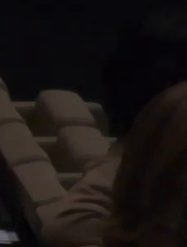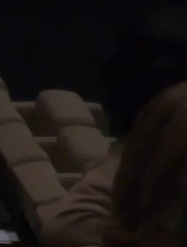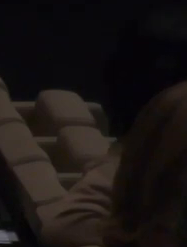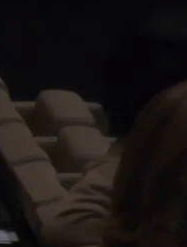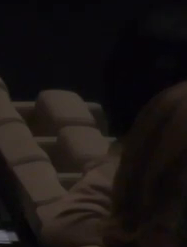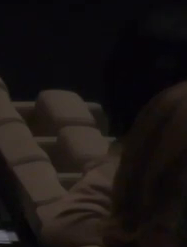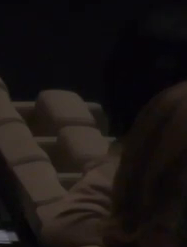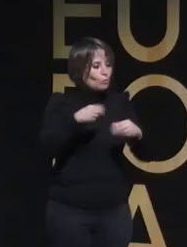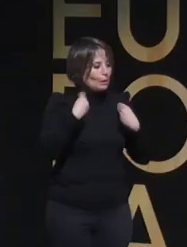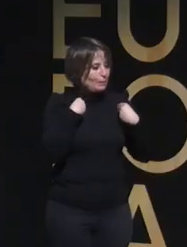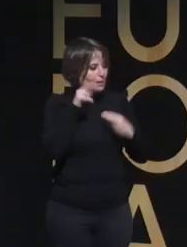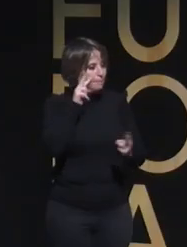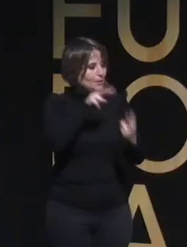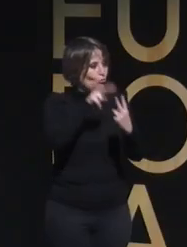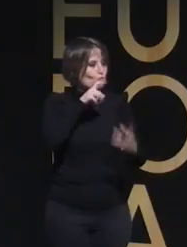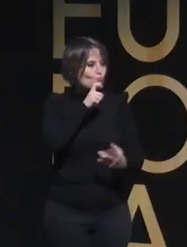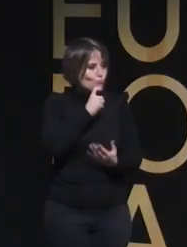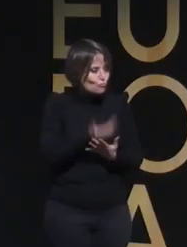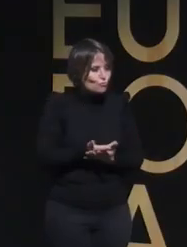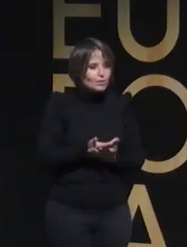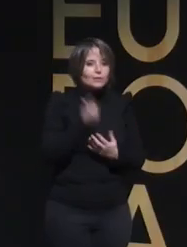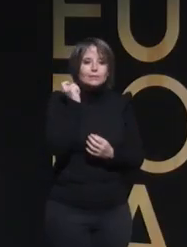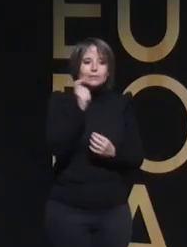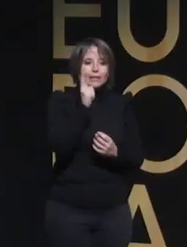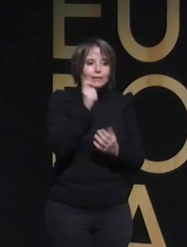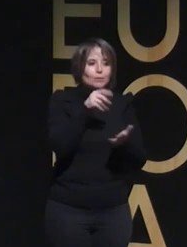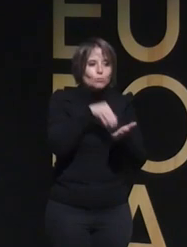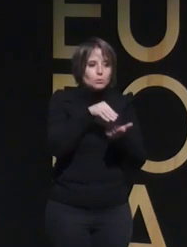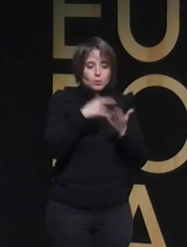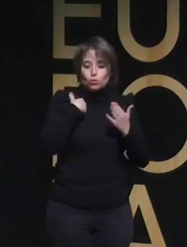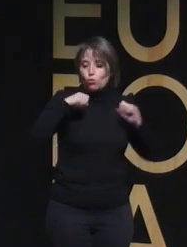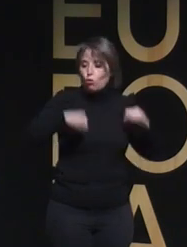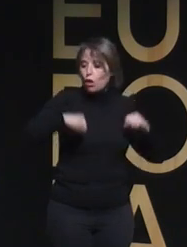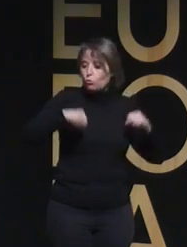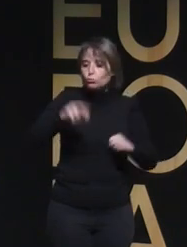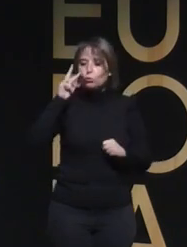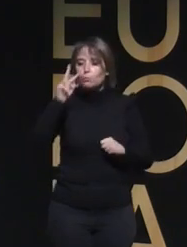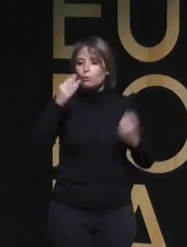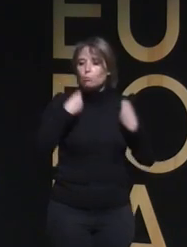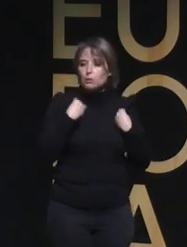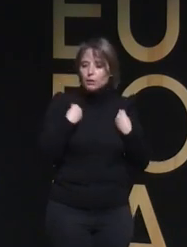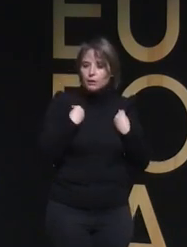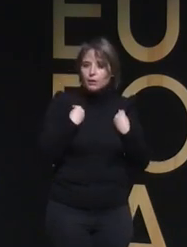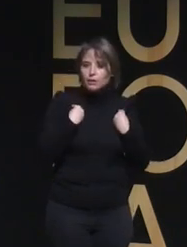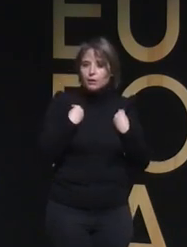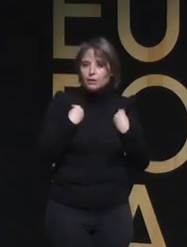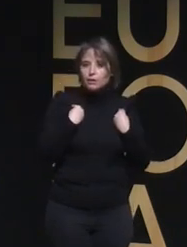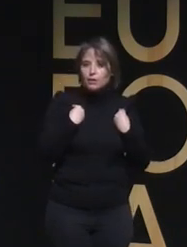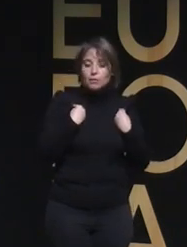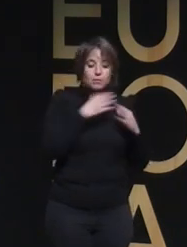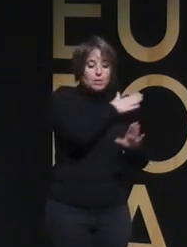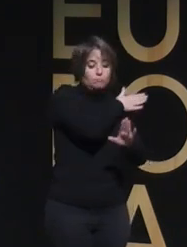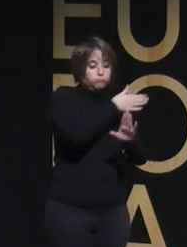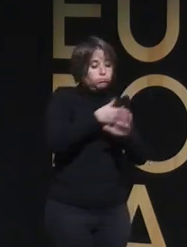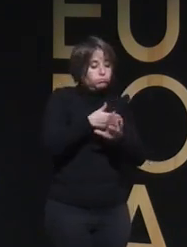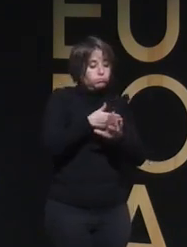forma de ver la vida, ¿no? Es decir, muchas veces yo ahora como adulto tengo una forma de ver la vida de cómo he transitado mi infancia y